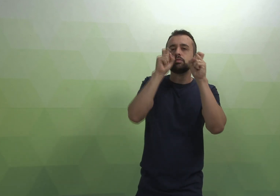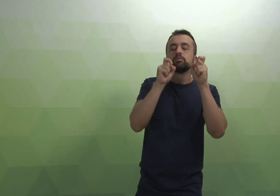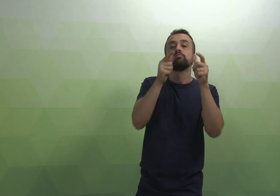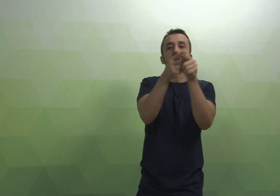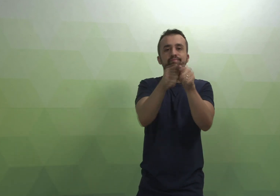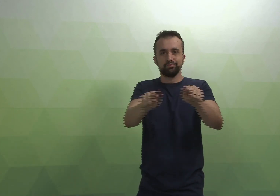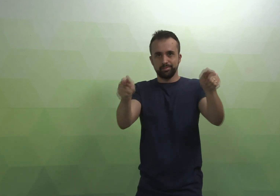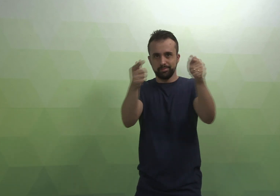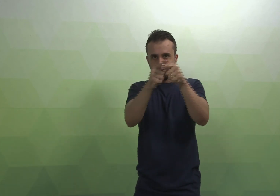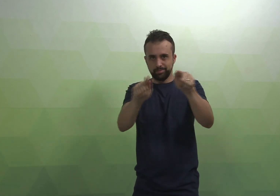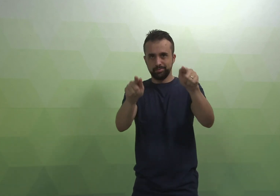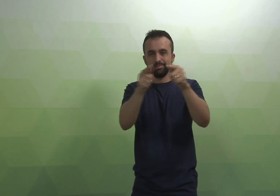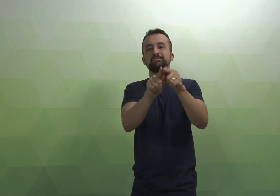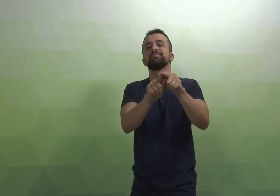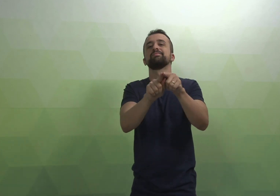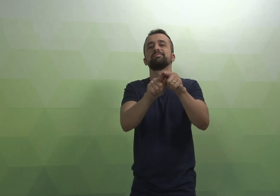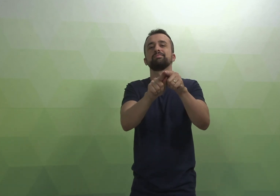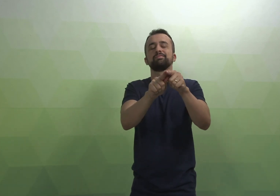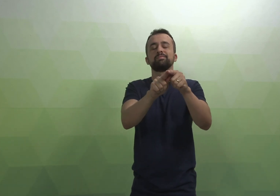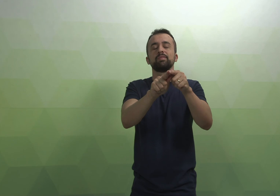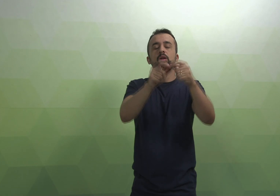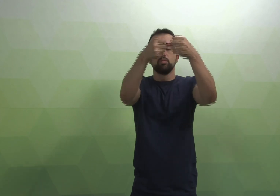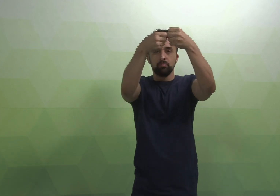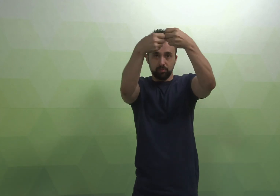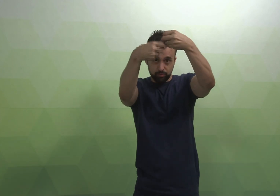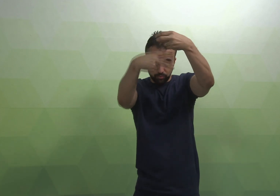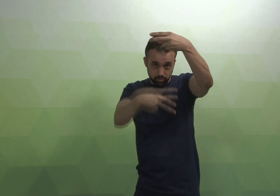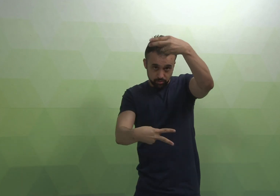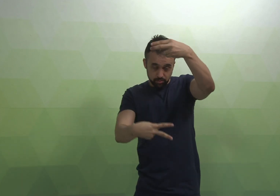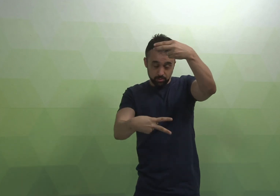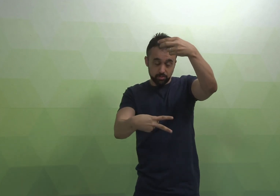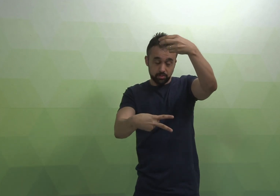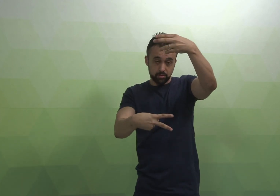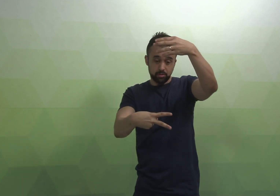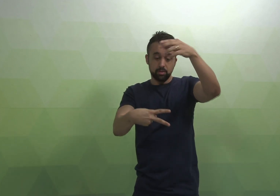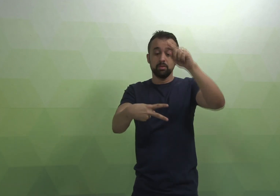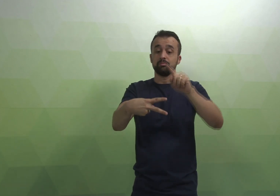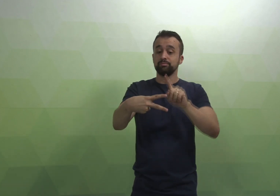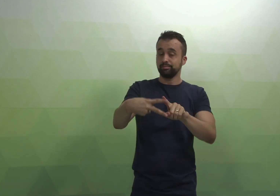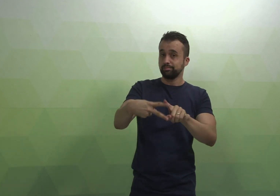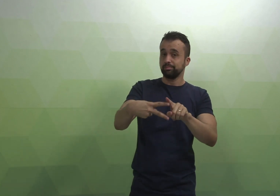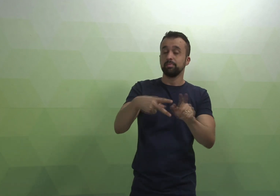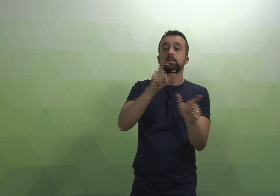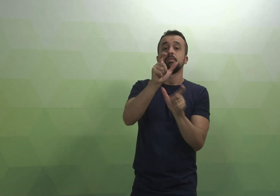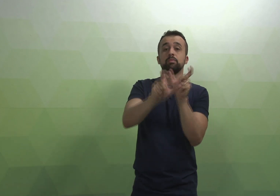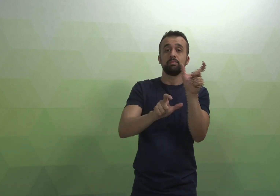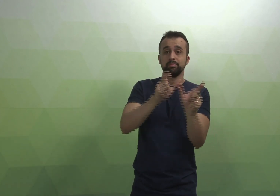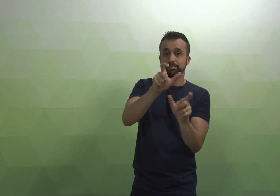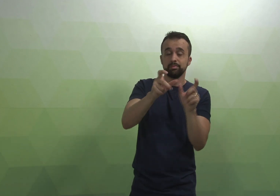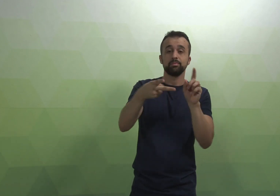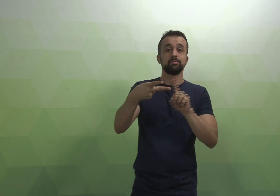Segundo, as expressões não manuais gramaticais, que se subdividem